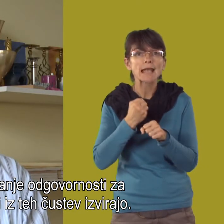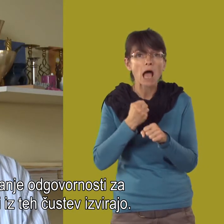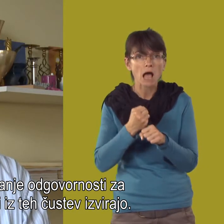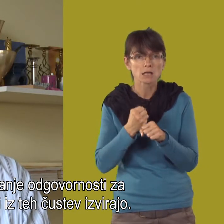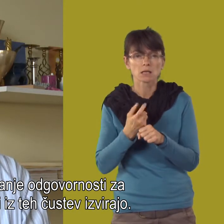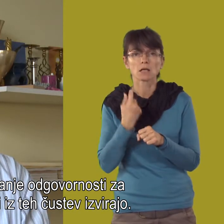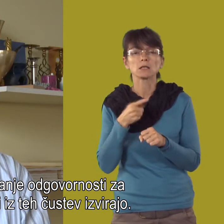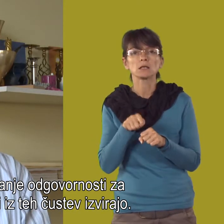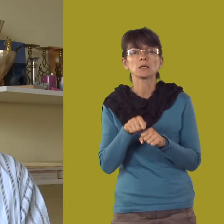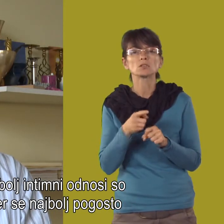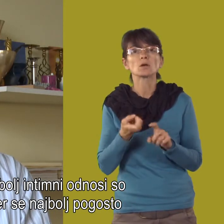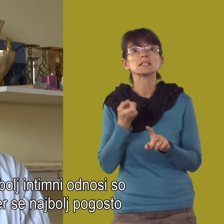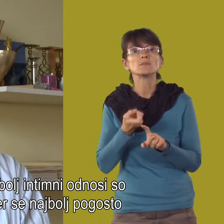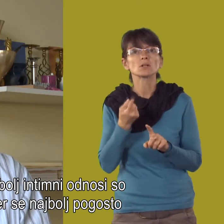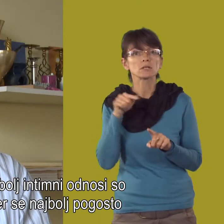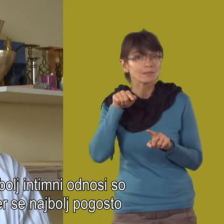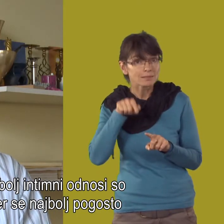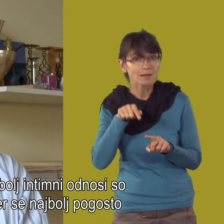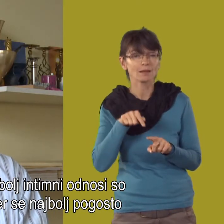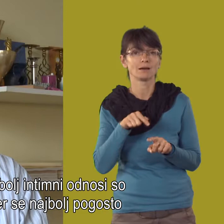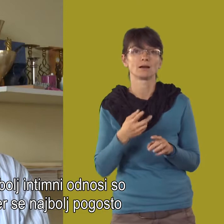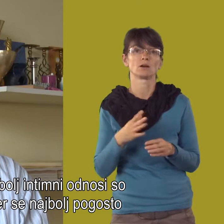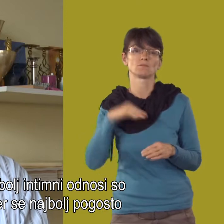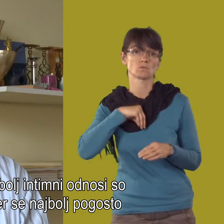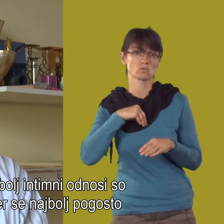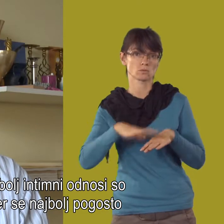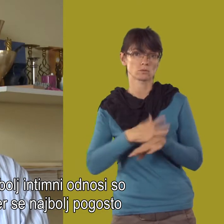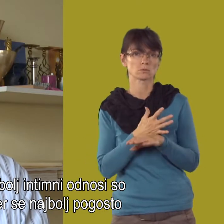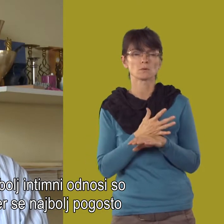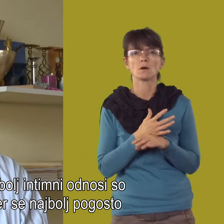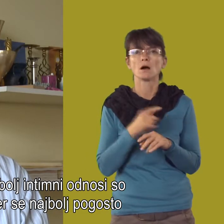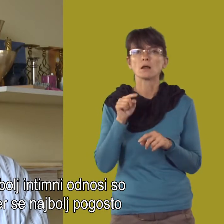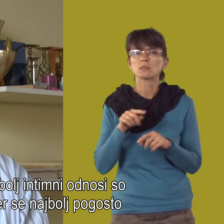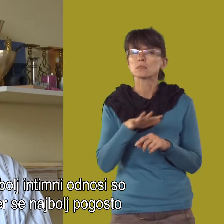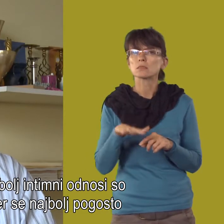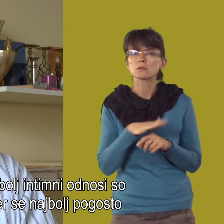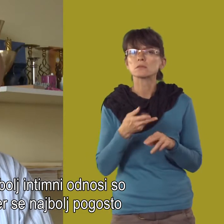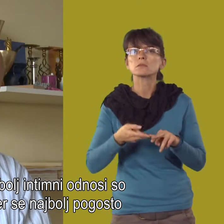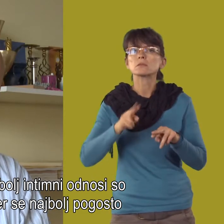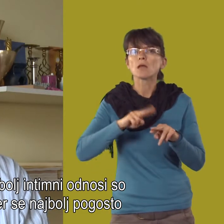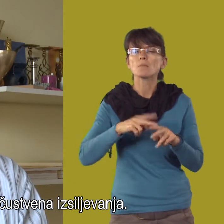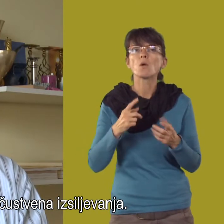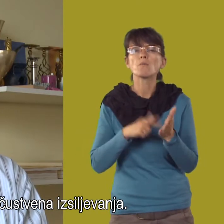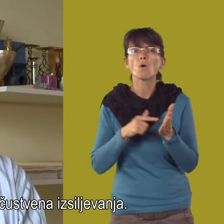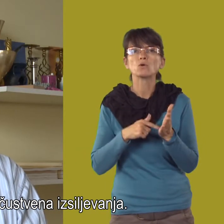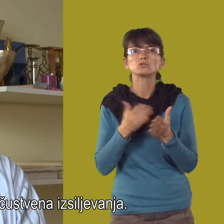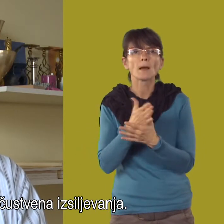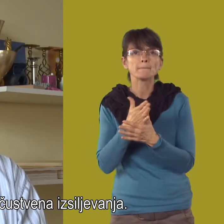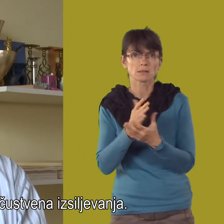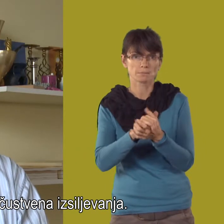izvirajo. Torej, najbolj intimni odnosi so polje, kjer se najpogosteje dogajajo